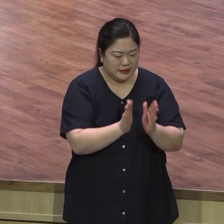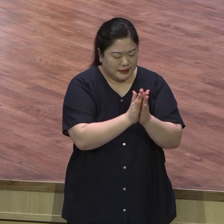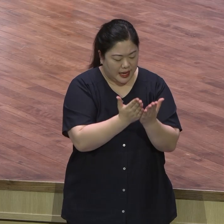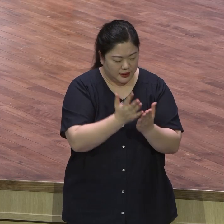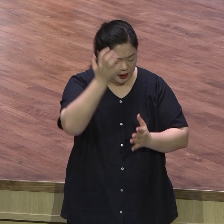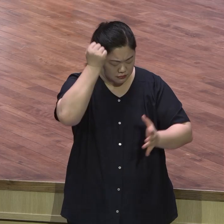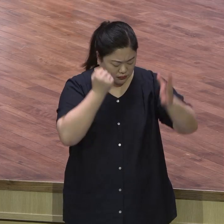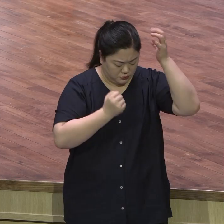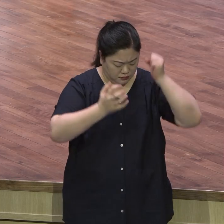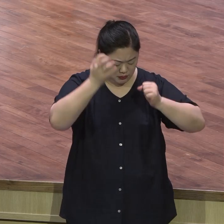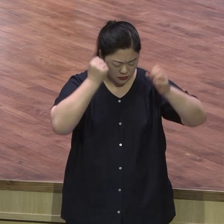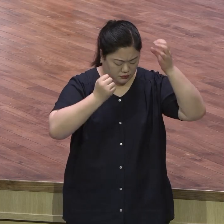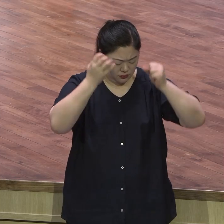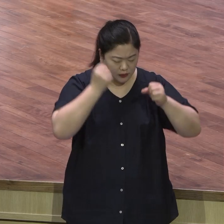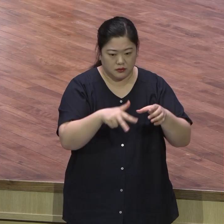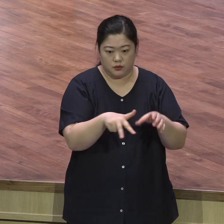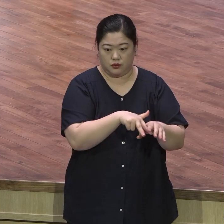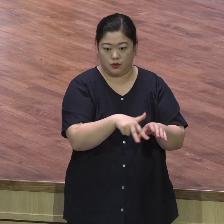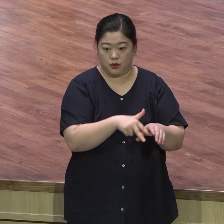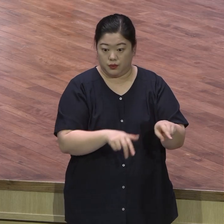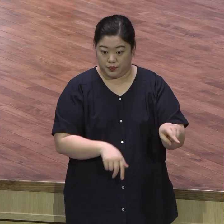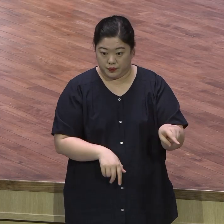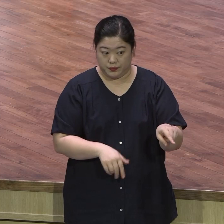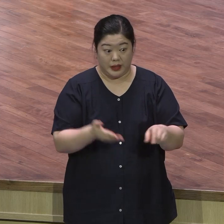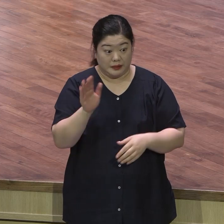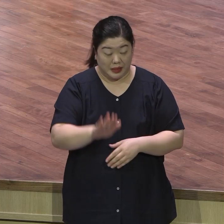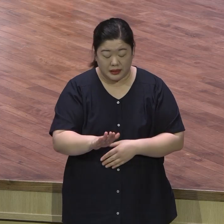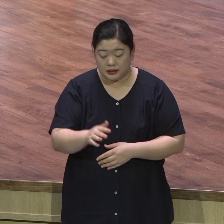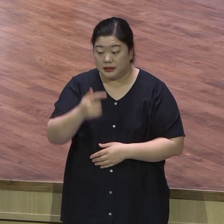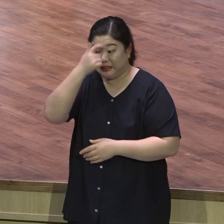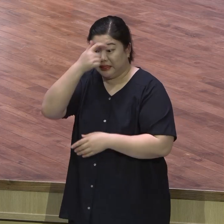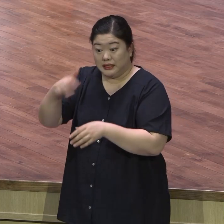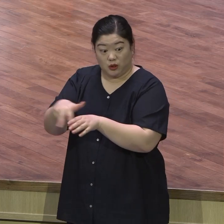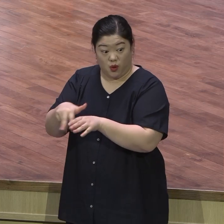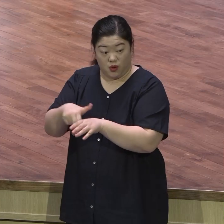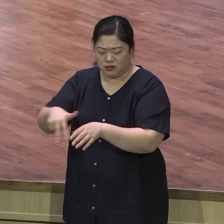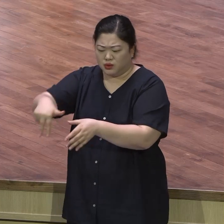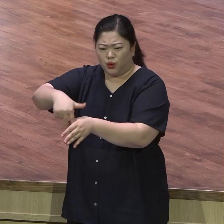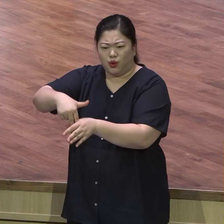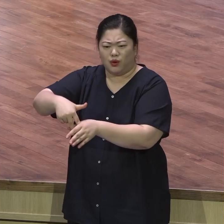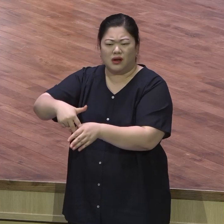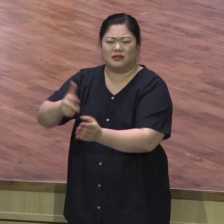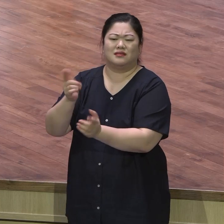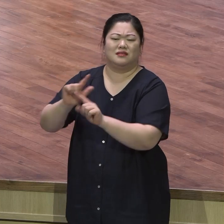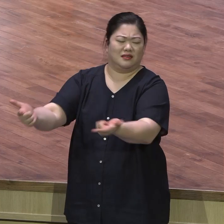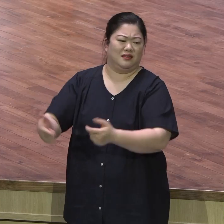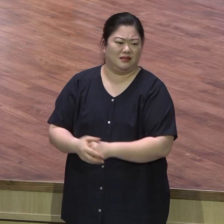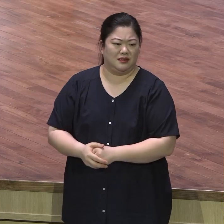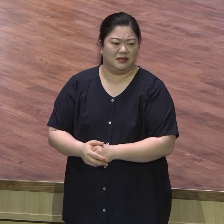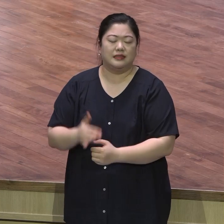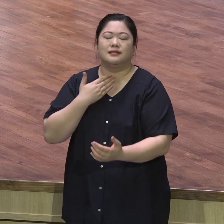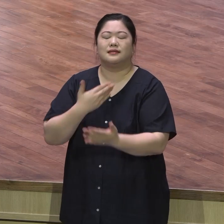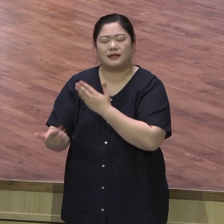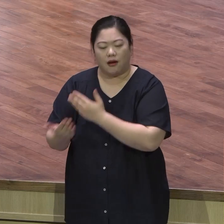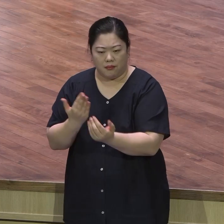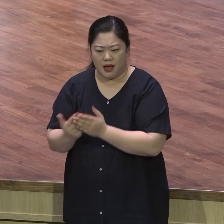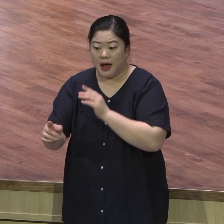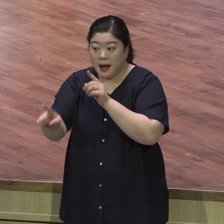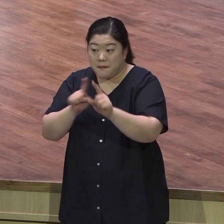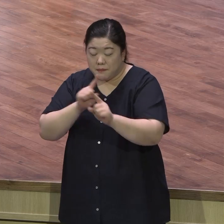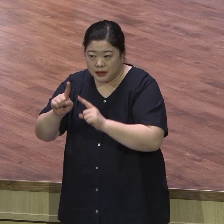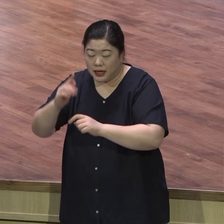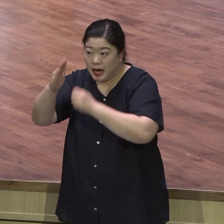이런 하나님의 말씀을 한 구절만이라도 가지고 과연 하나님의 말씀이구나. 과연 이 말씀은 1